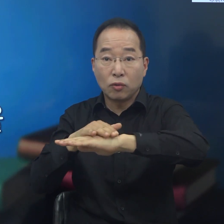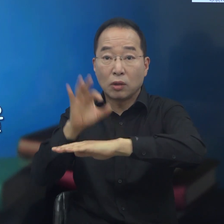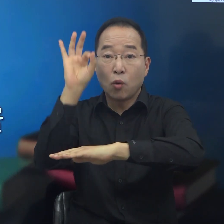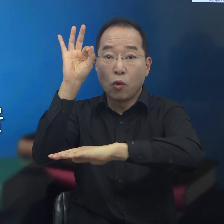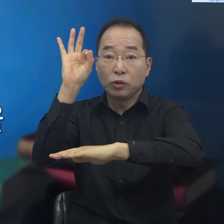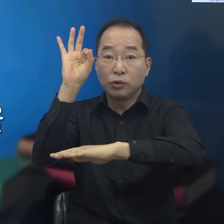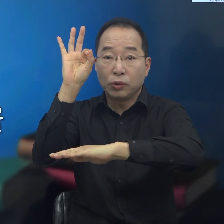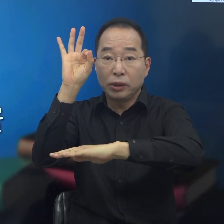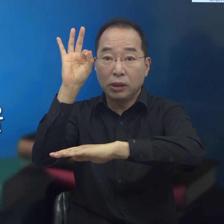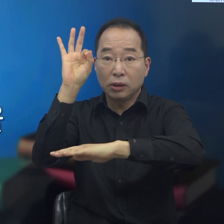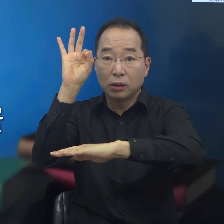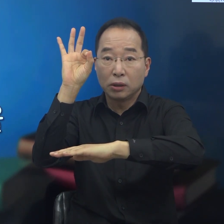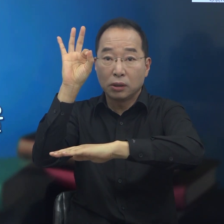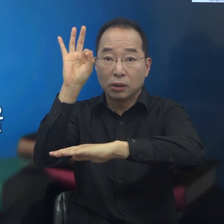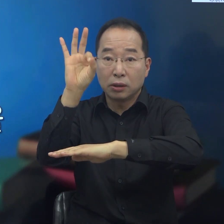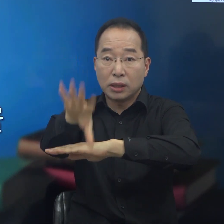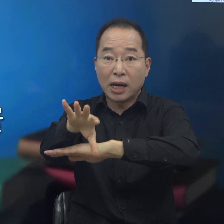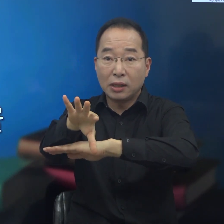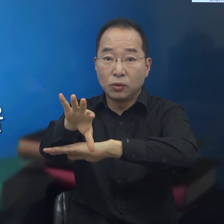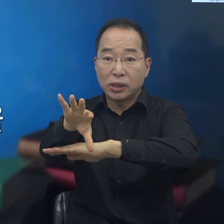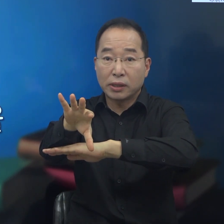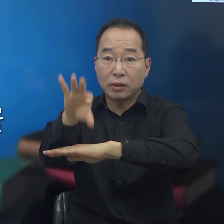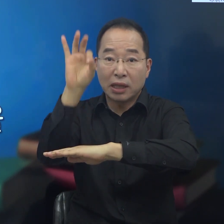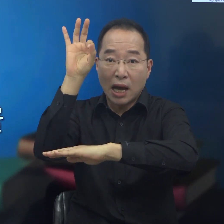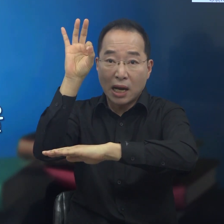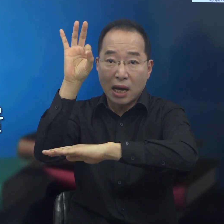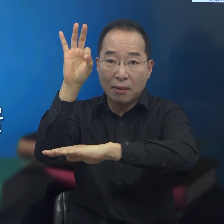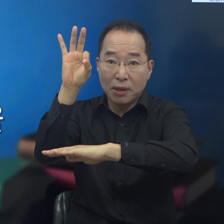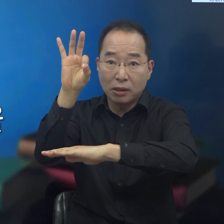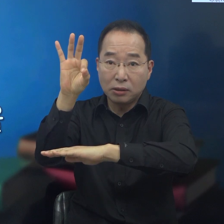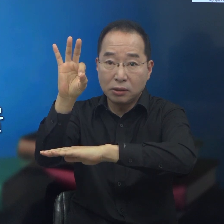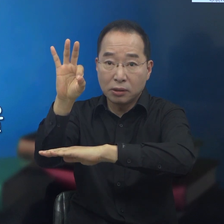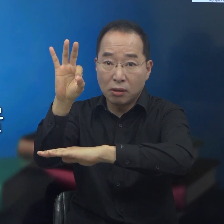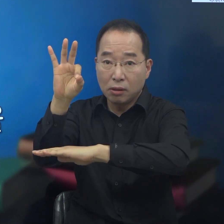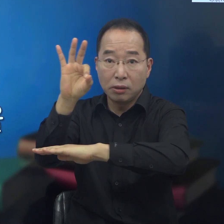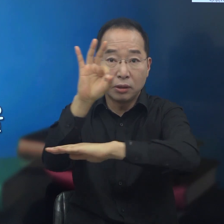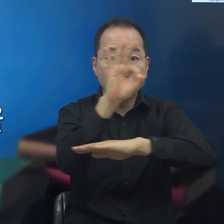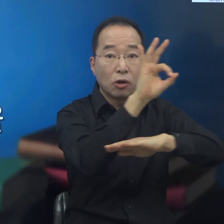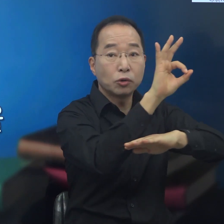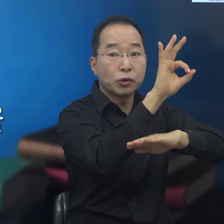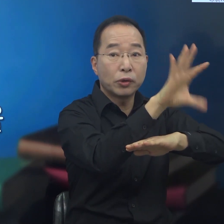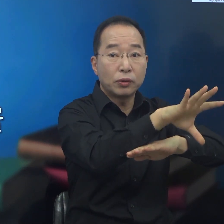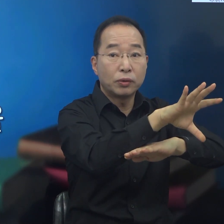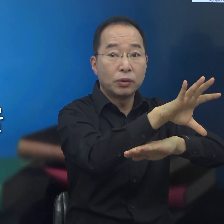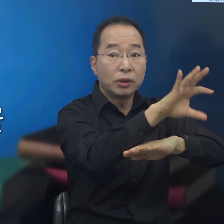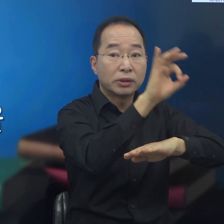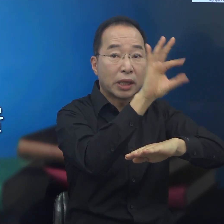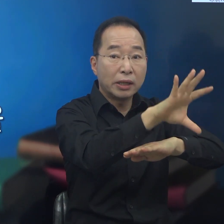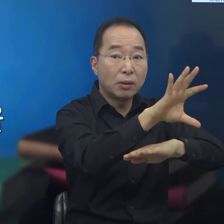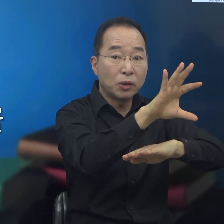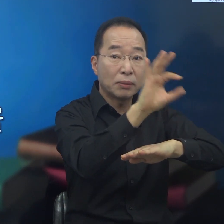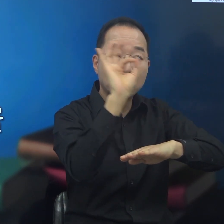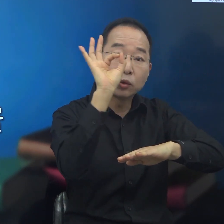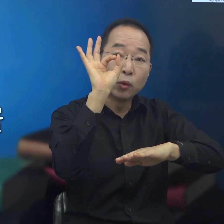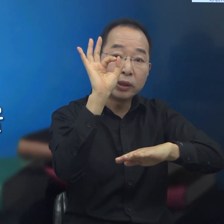하고 오른손이 나가는 동작이에요. 나가면서 이걸 떨궈줘요. 자, 이건 뭐냐면